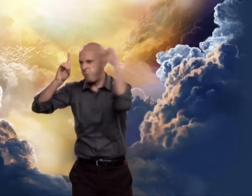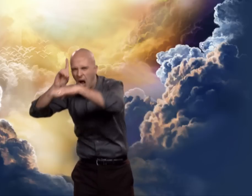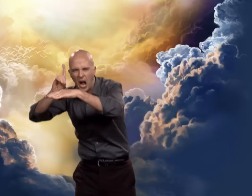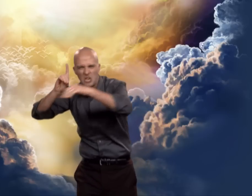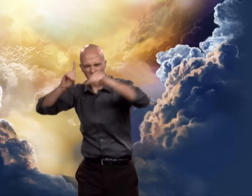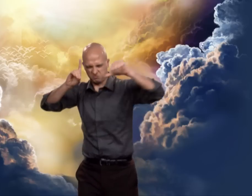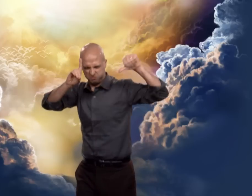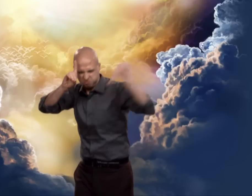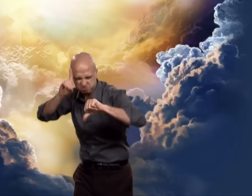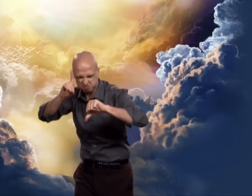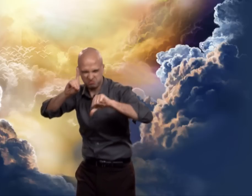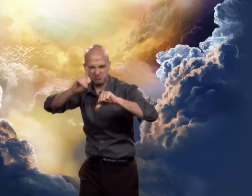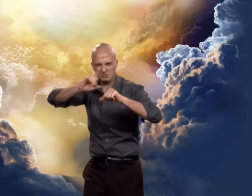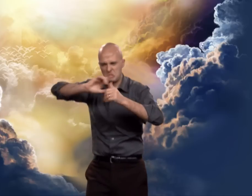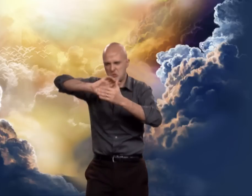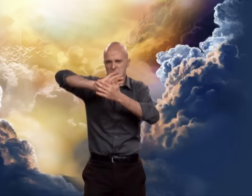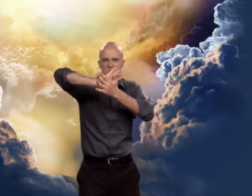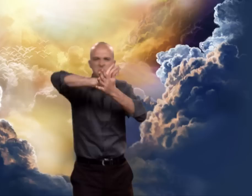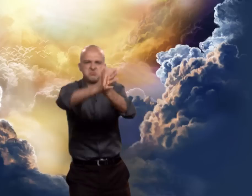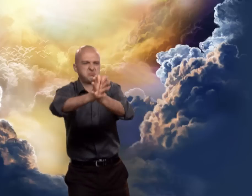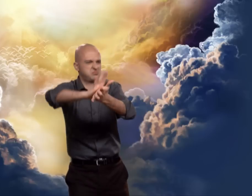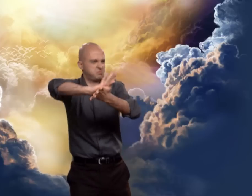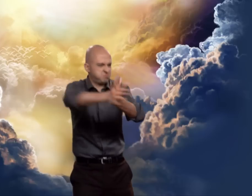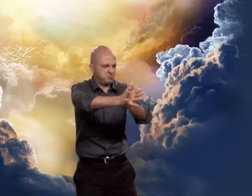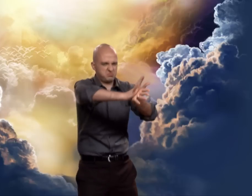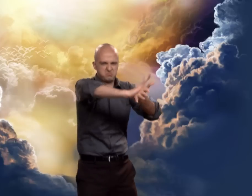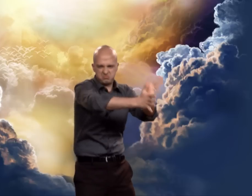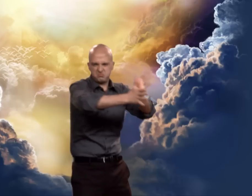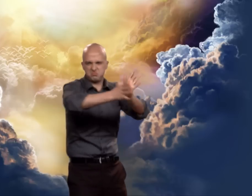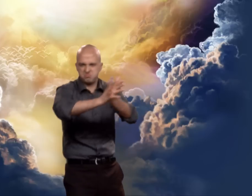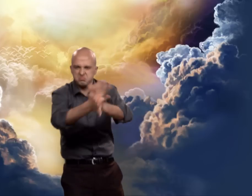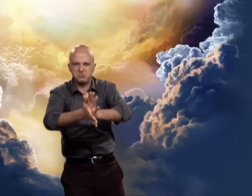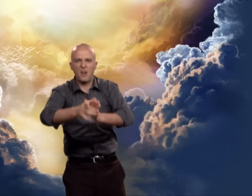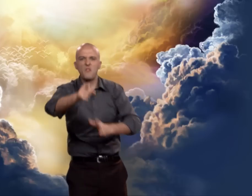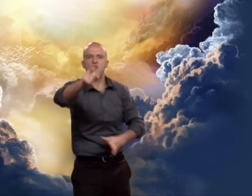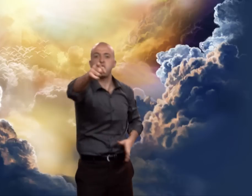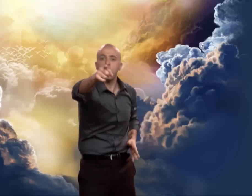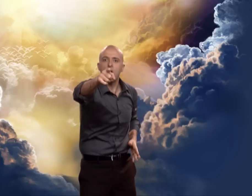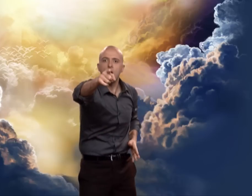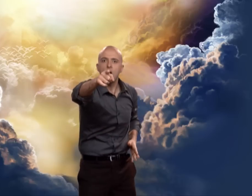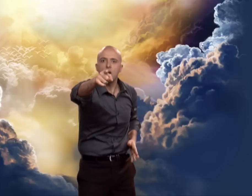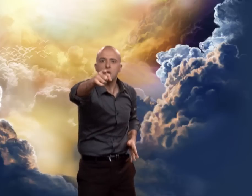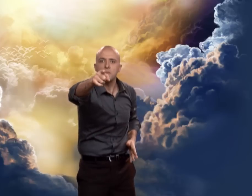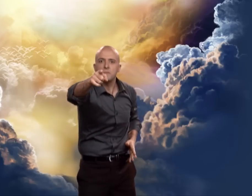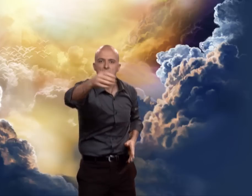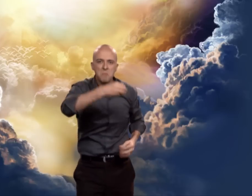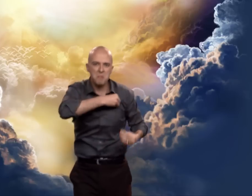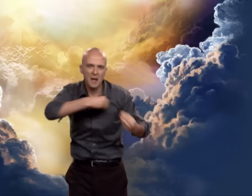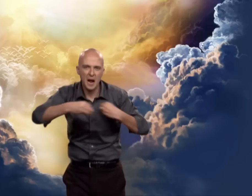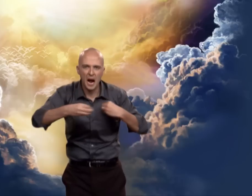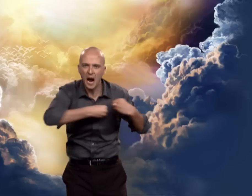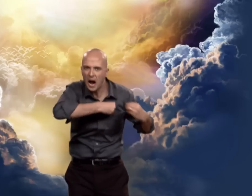Voltem-se dos seus maus caminhos. Porventura Deus se agrada em contemplar incessantes